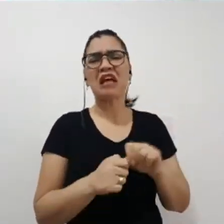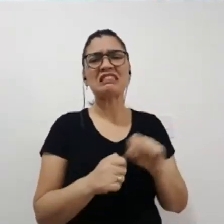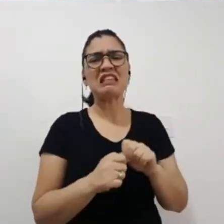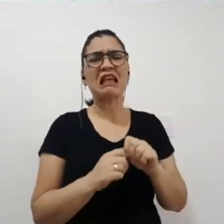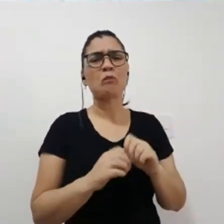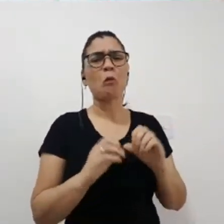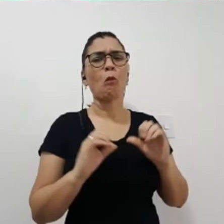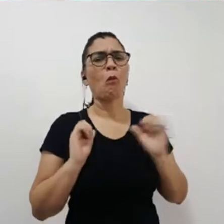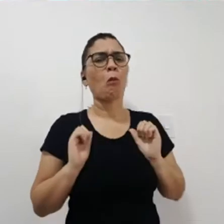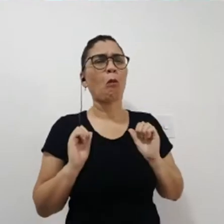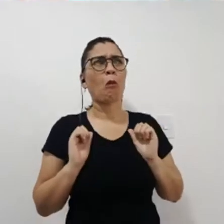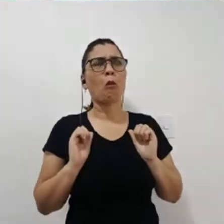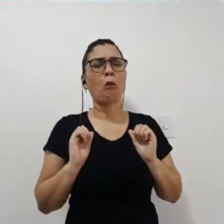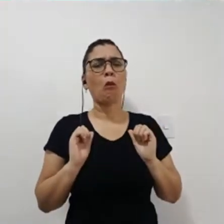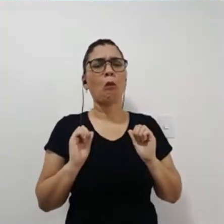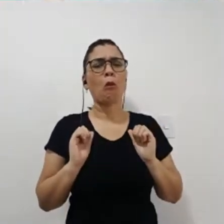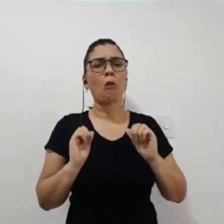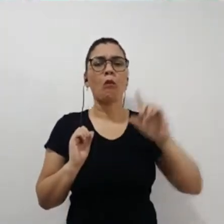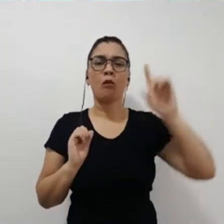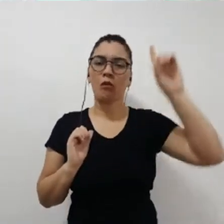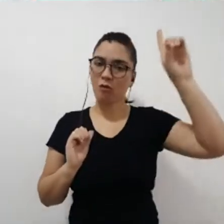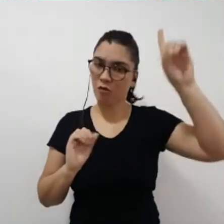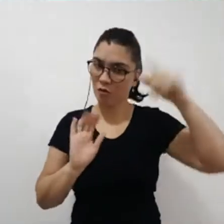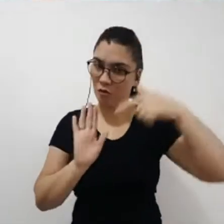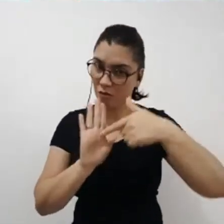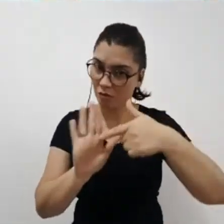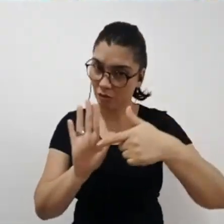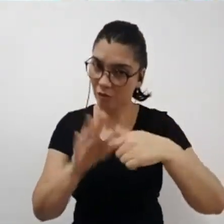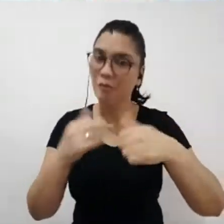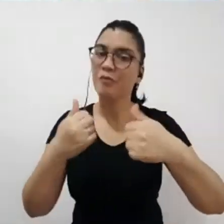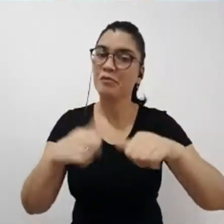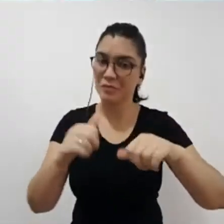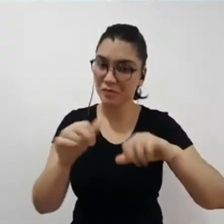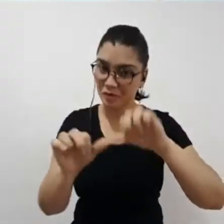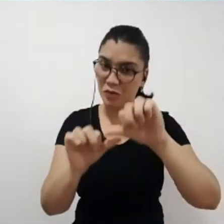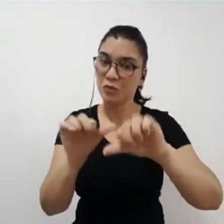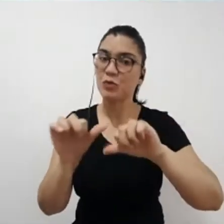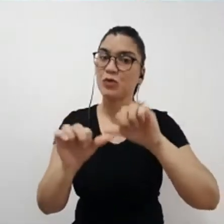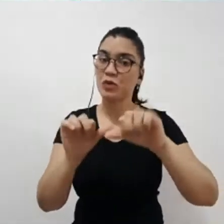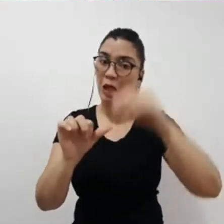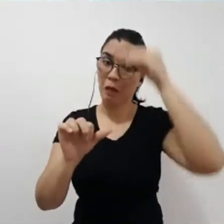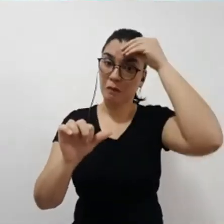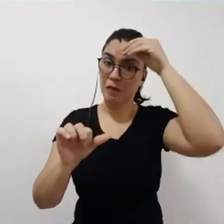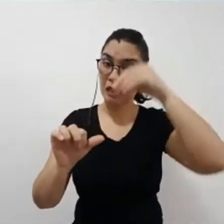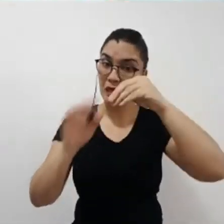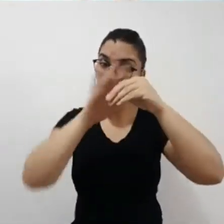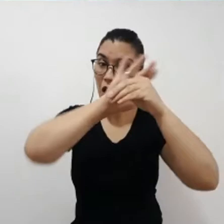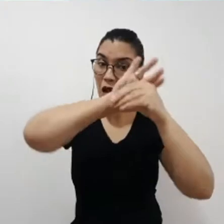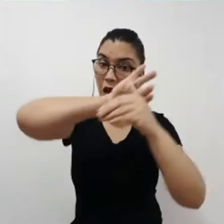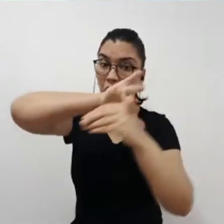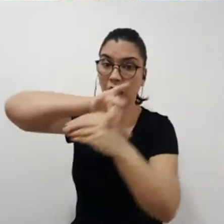Deus vai trabalhar. E você precisa pegar todas essas áreas do teu coração